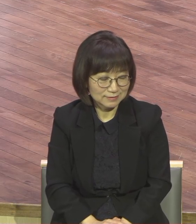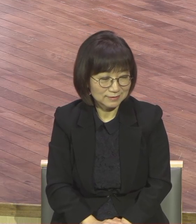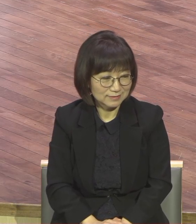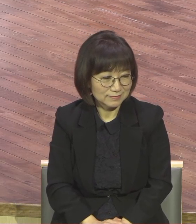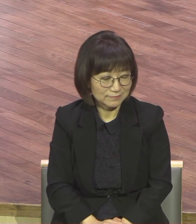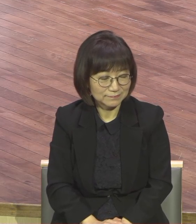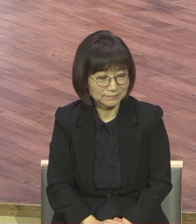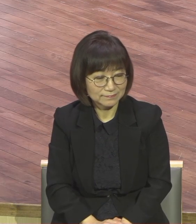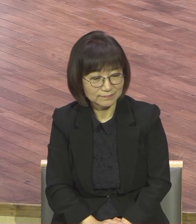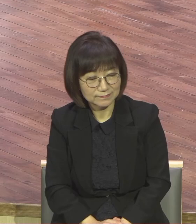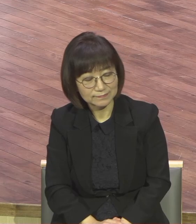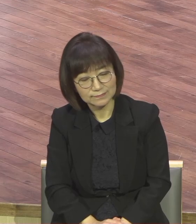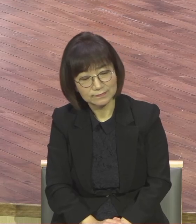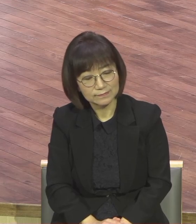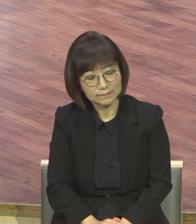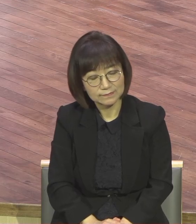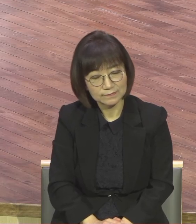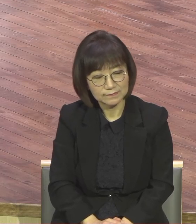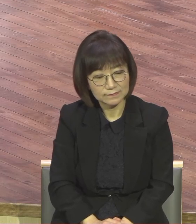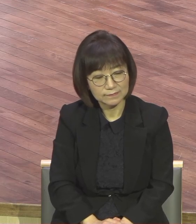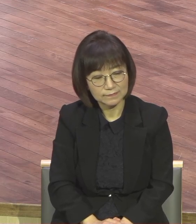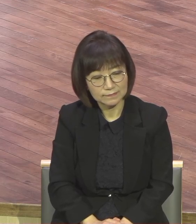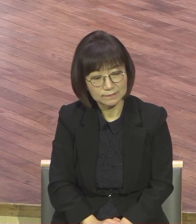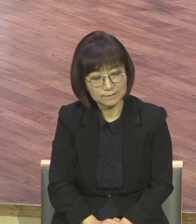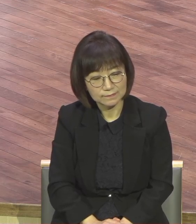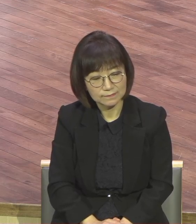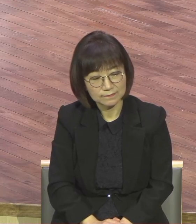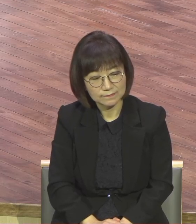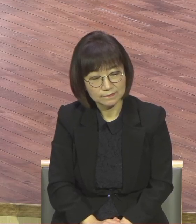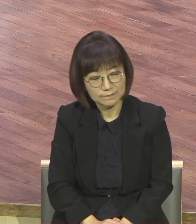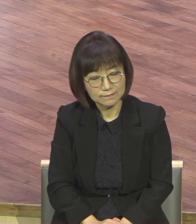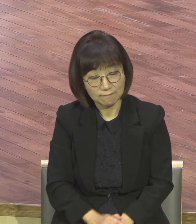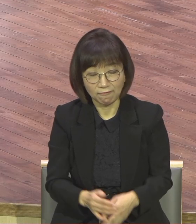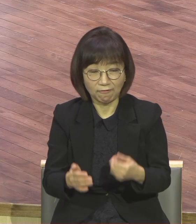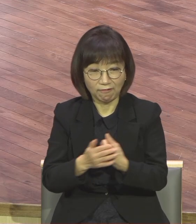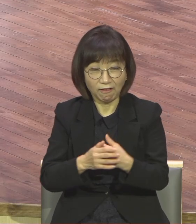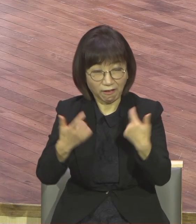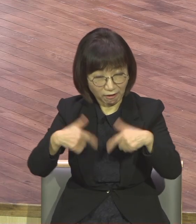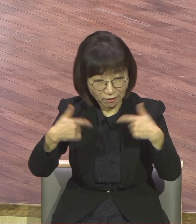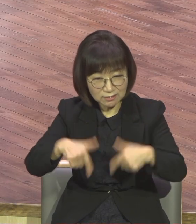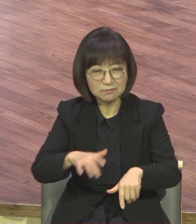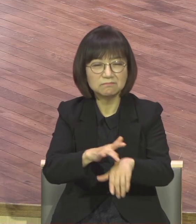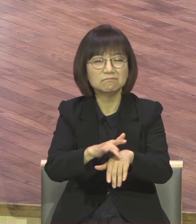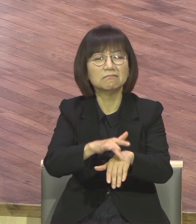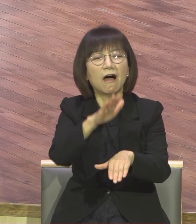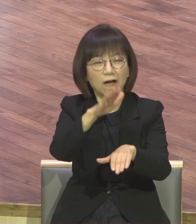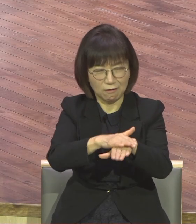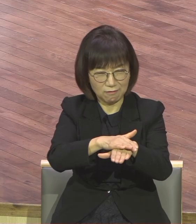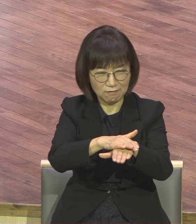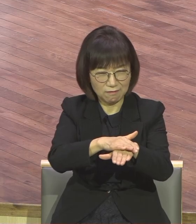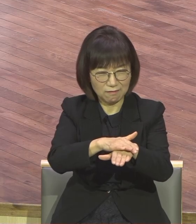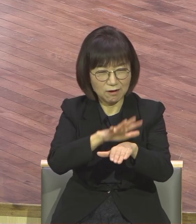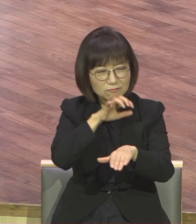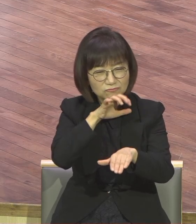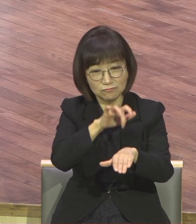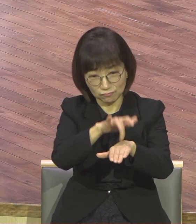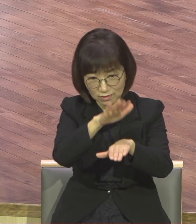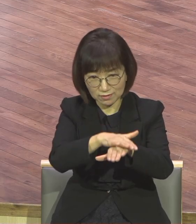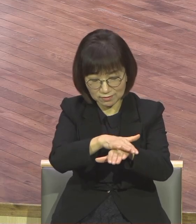그러니까 계속해서 불평 원망할 수밖에 없는 그런 프레임, 그런 구조로 딱 만들어져 버리죠.